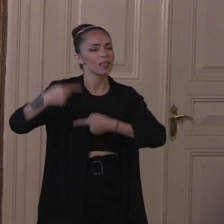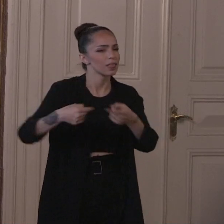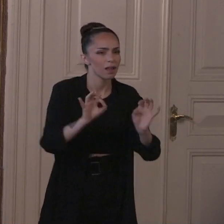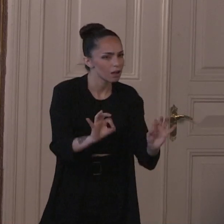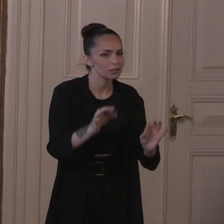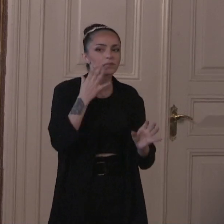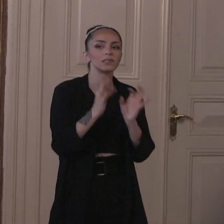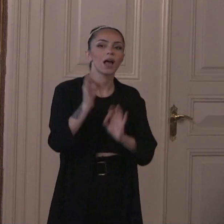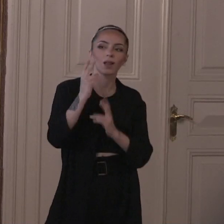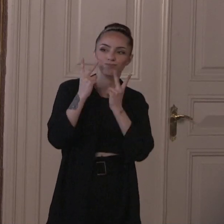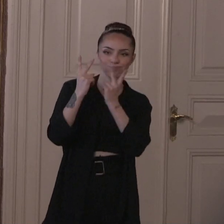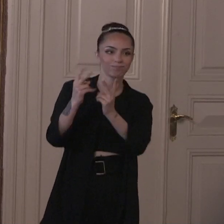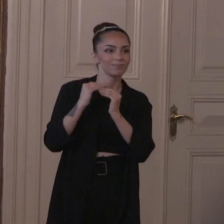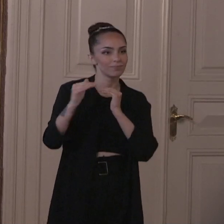hizmet